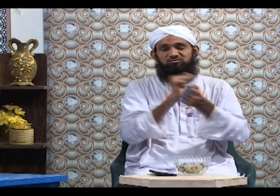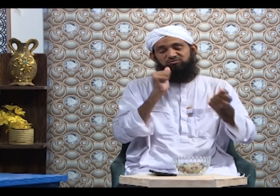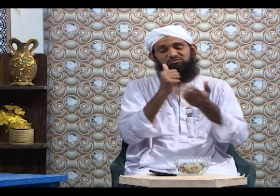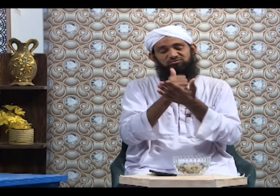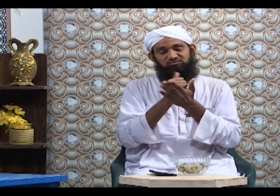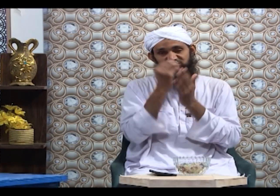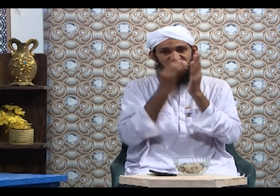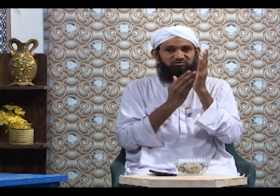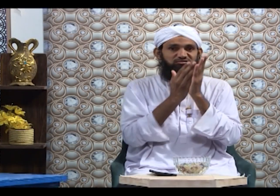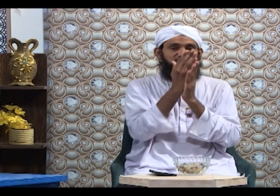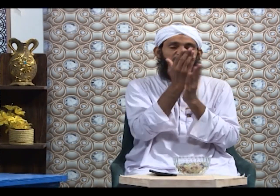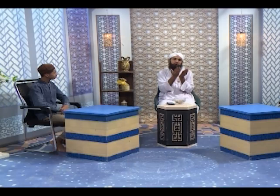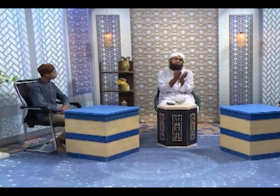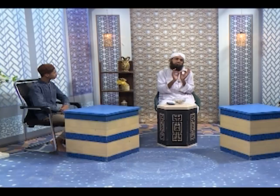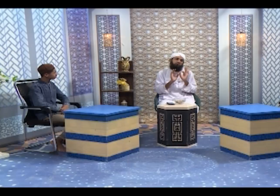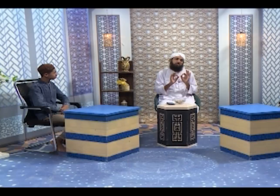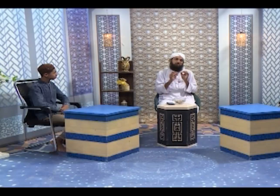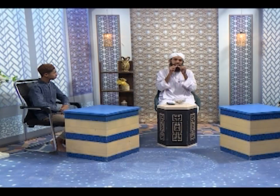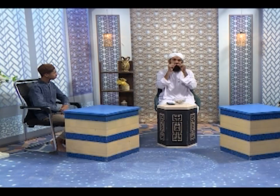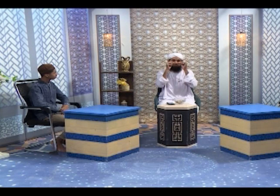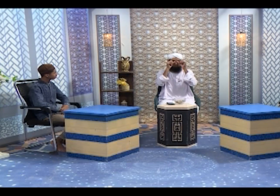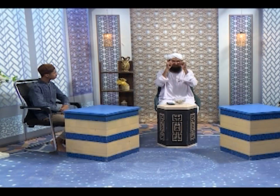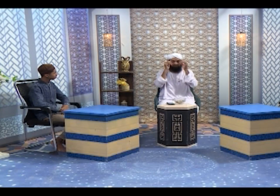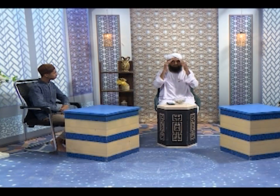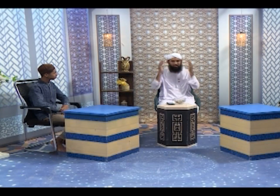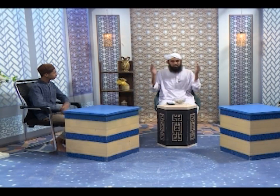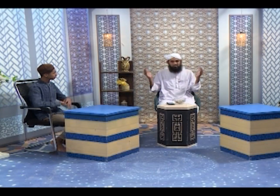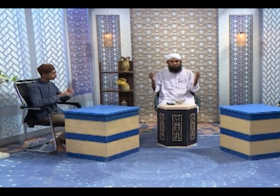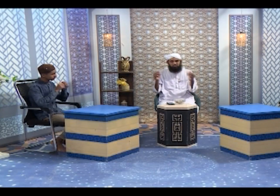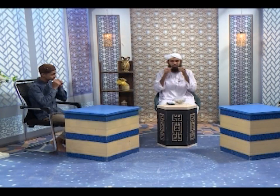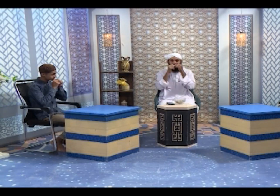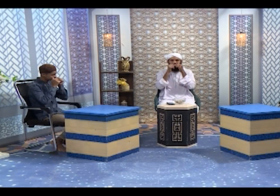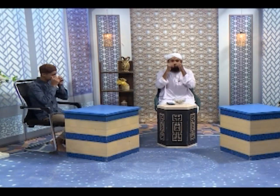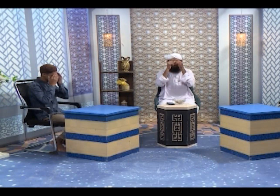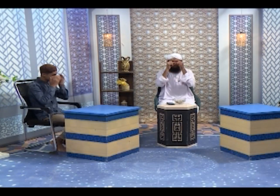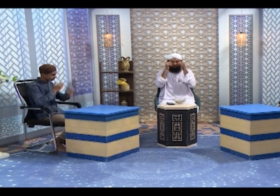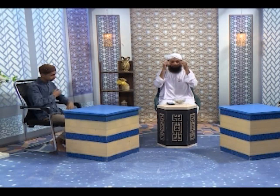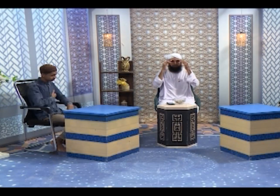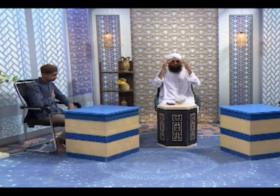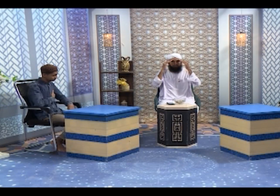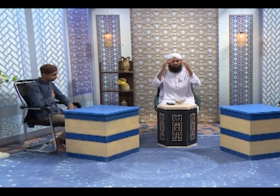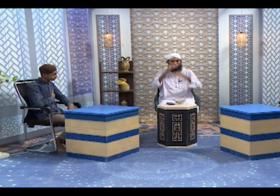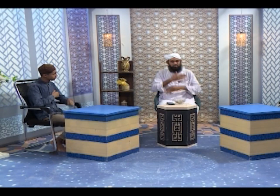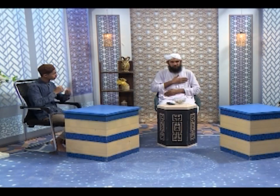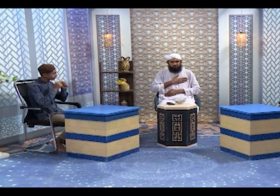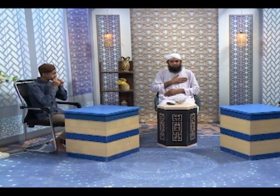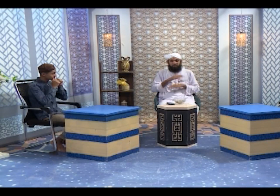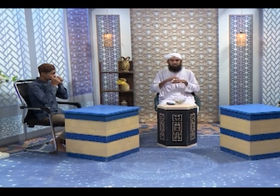میں داخلہ مانگتا ہوں، صلو علی الحبیب صلی اللہ علی محمد صلی اللہ علیہ وسلم۔ پیارے اسلامی